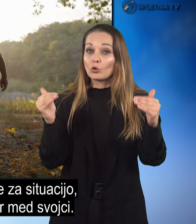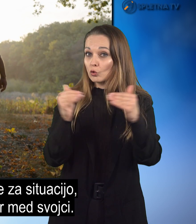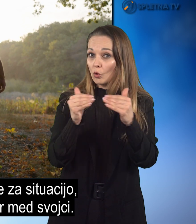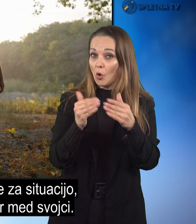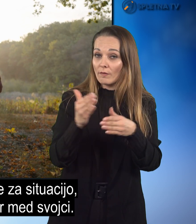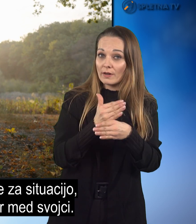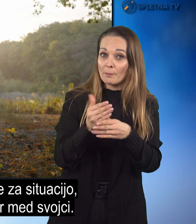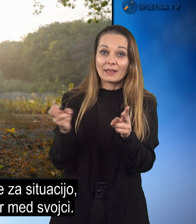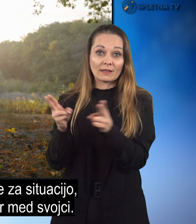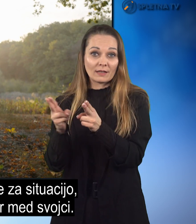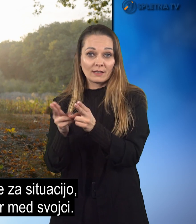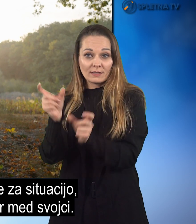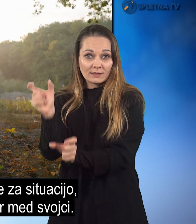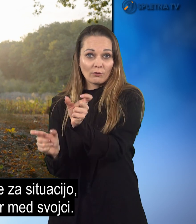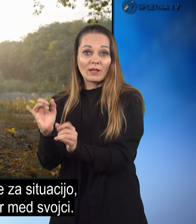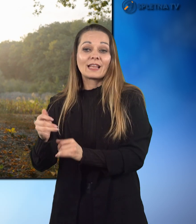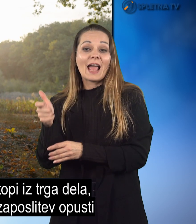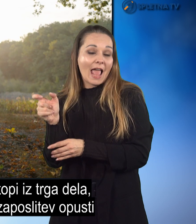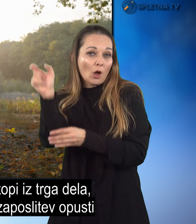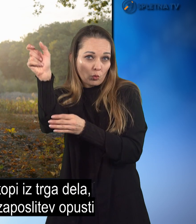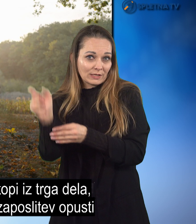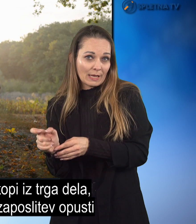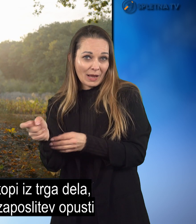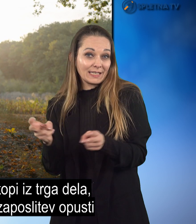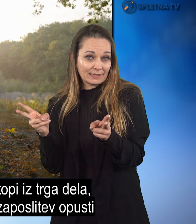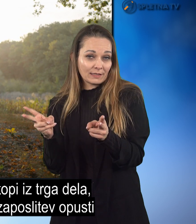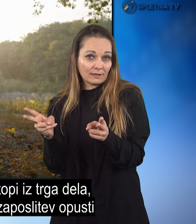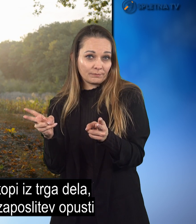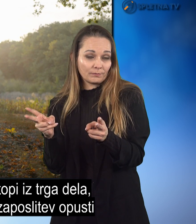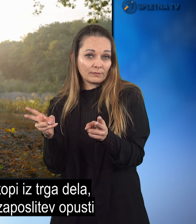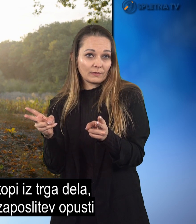dogovor med svojci, da pač en izmed svojcev